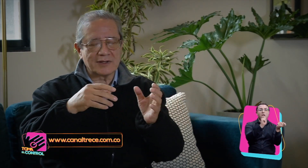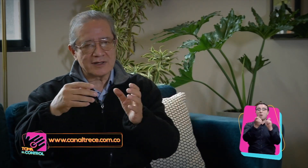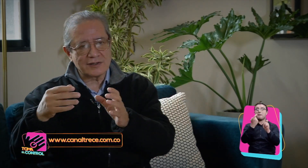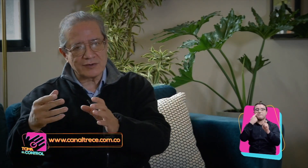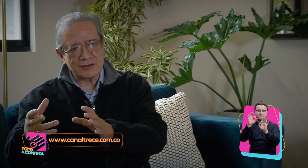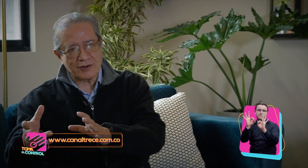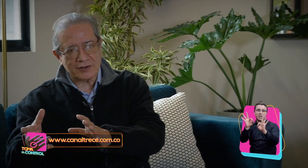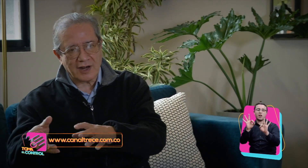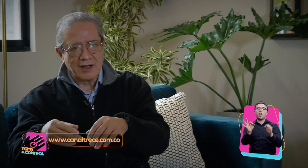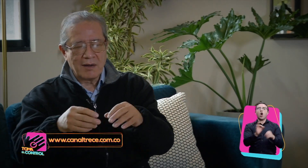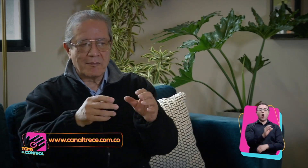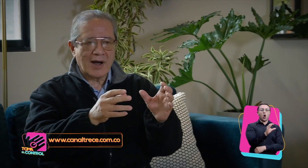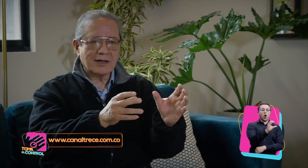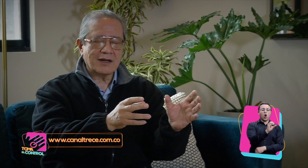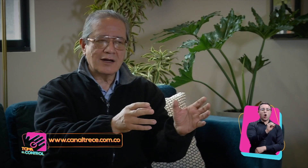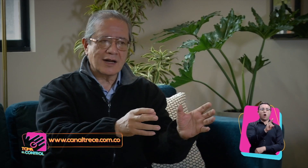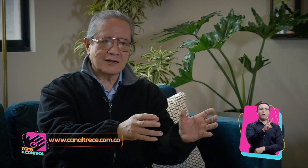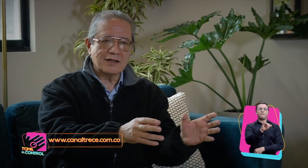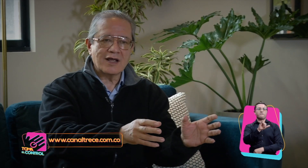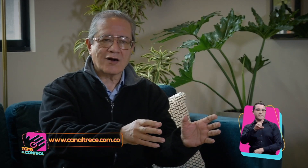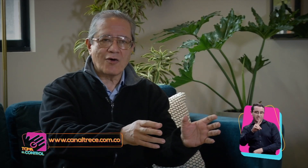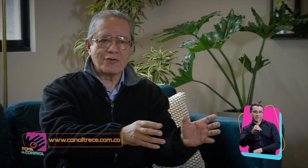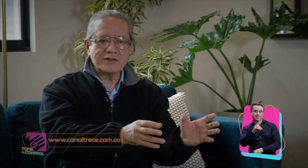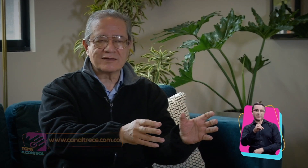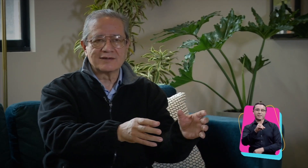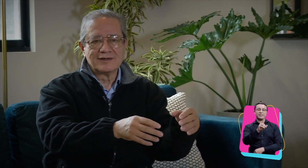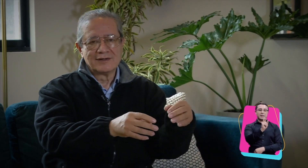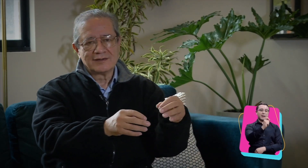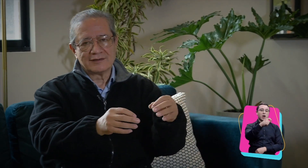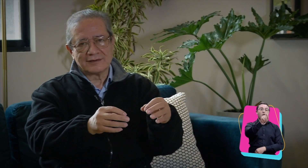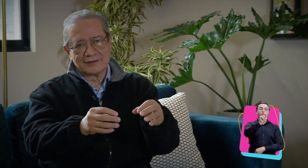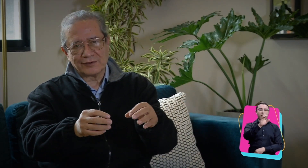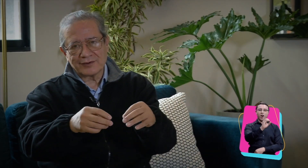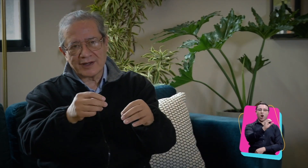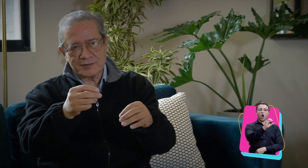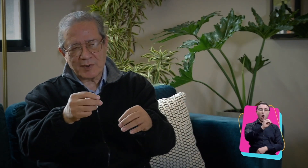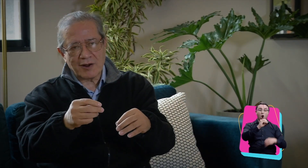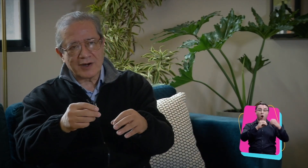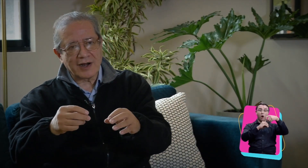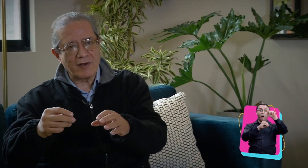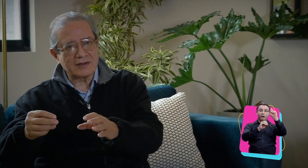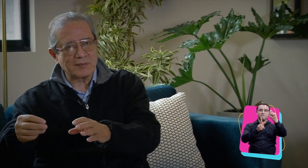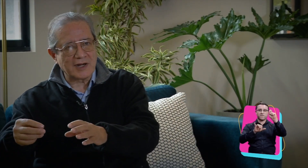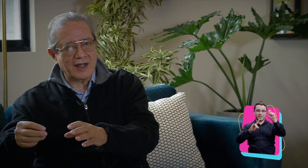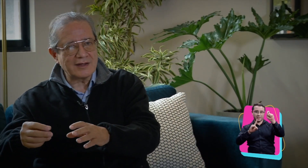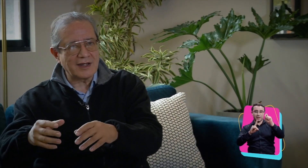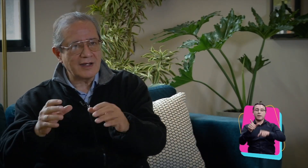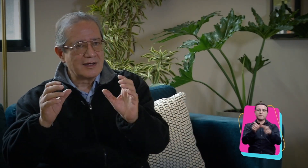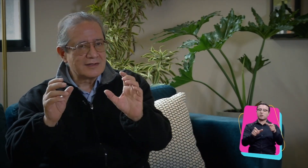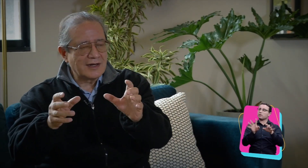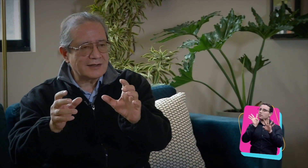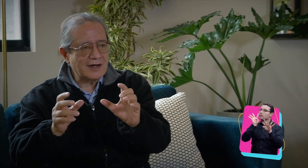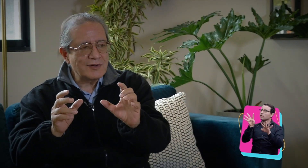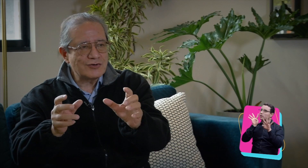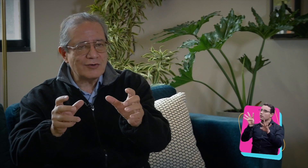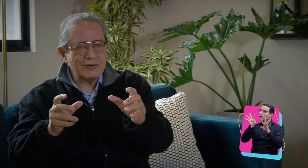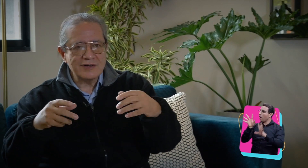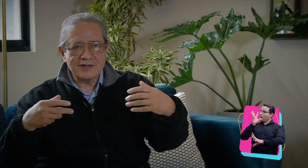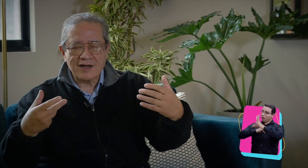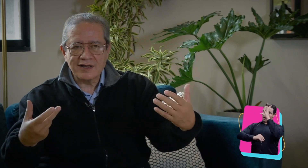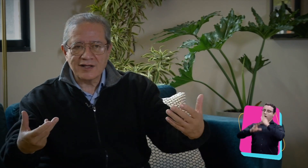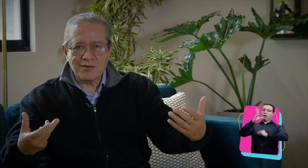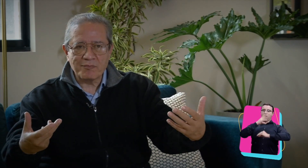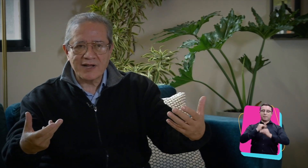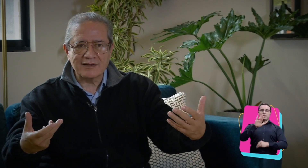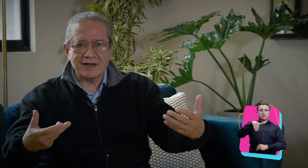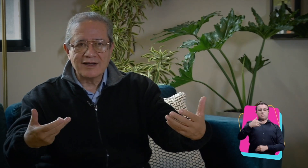esta manera, sino de esta otra. Márquele la tilde a COVID, ¿no? Que es palabra grave terminada en D. Si la televisión lo dice,